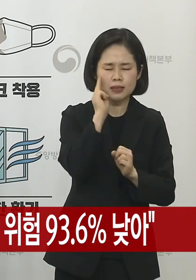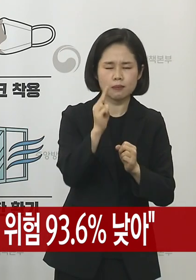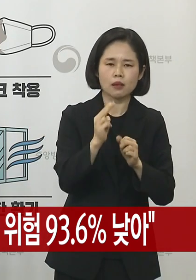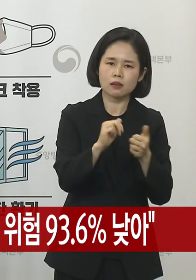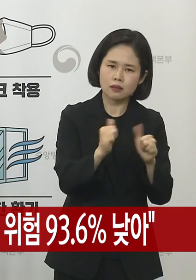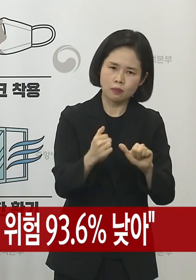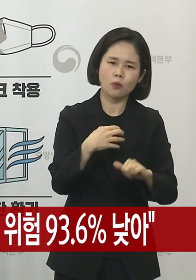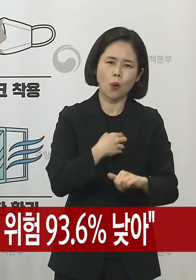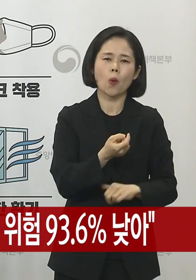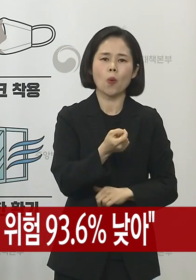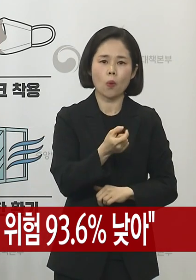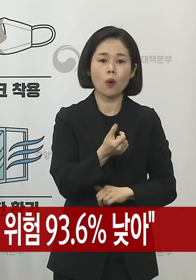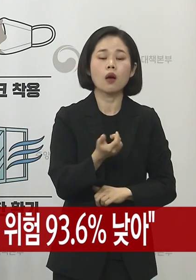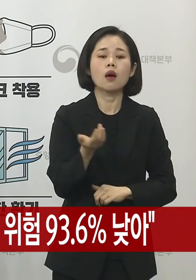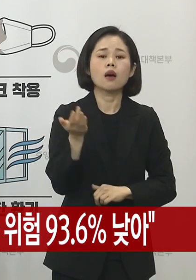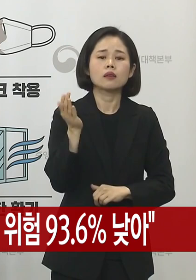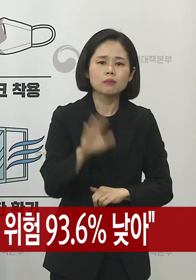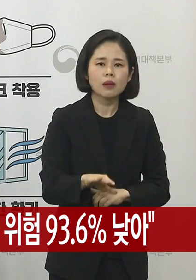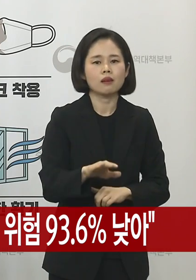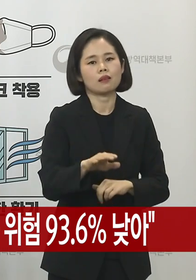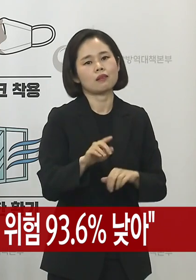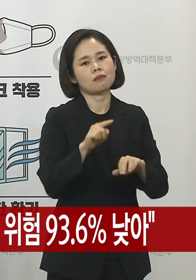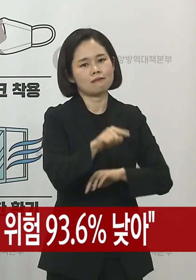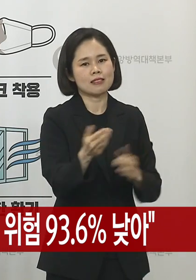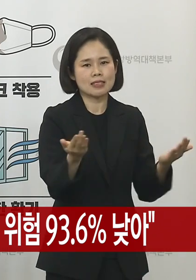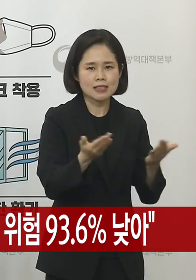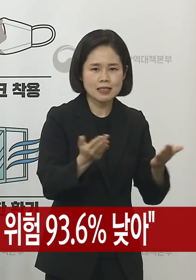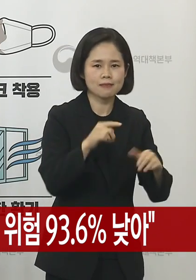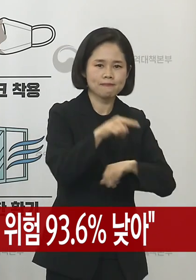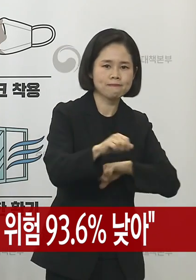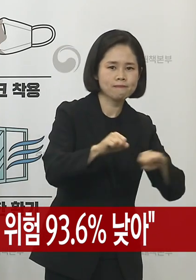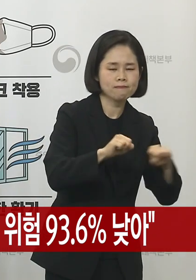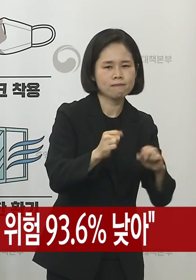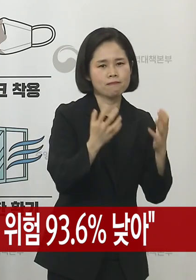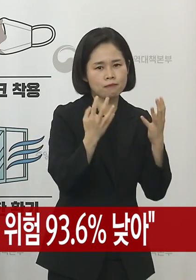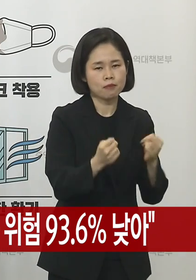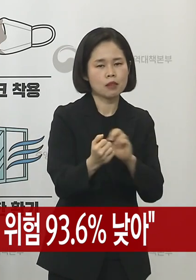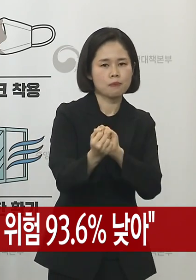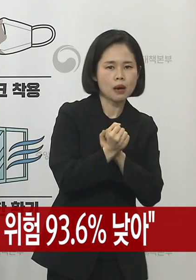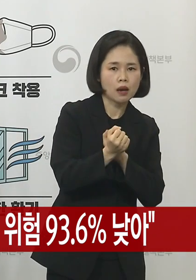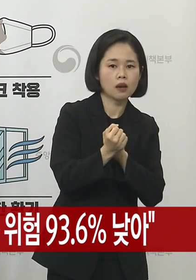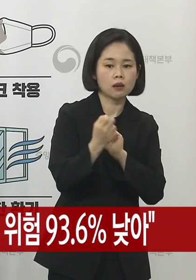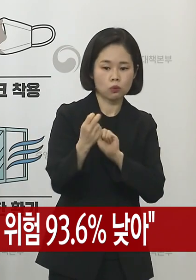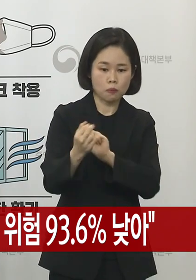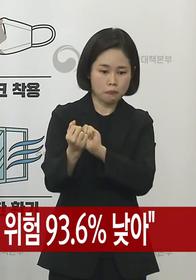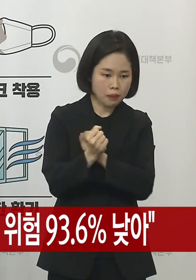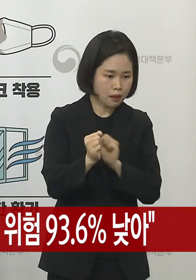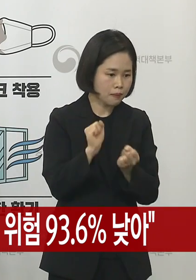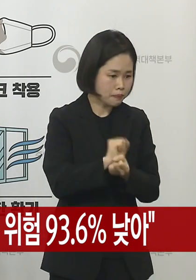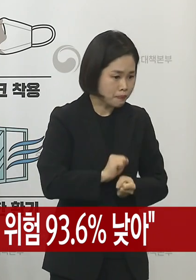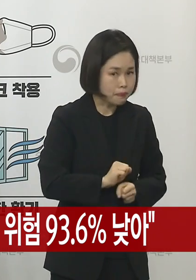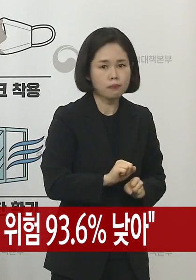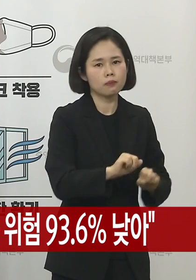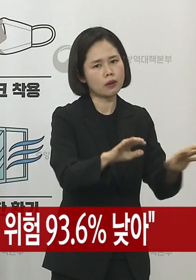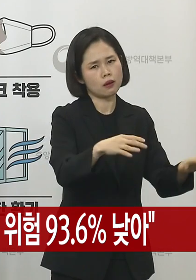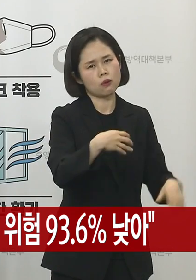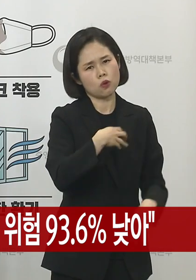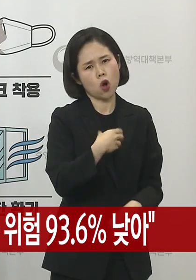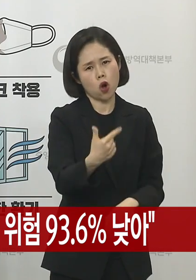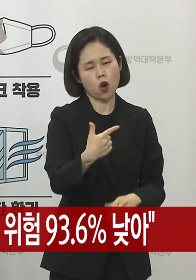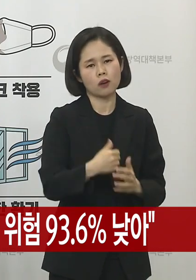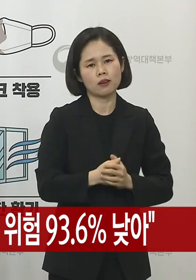낮지만은 사회활동이 가장 활발한 계층이기 때문에 감염에 노출되거나 감염 시 전파 가능성이